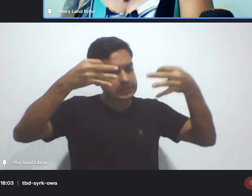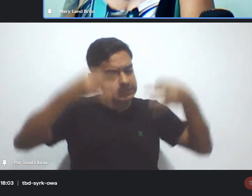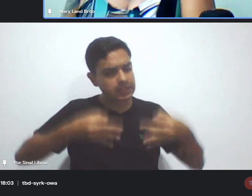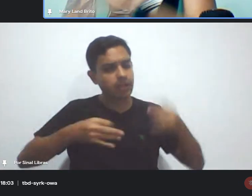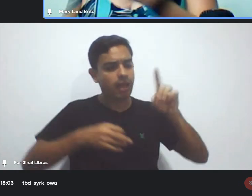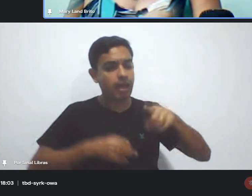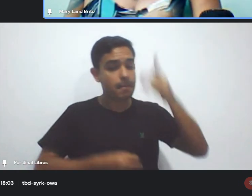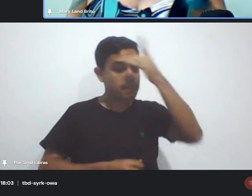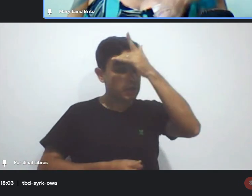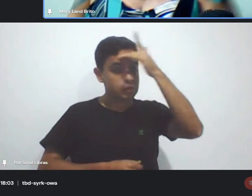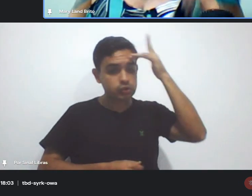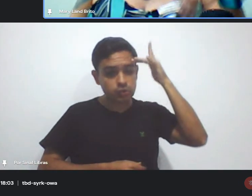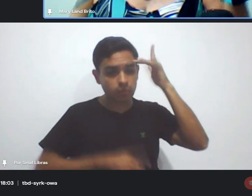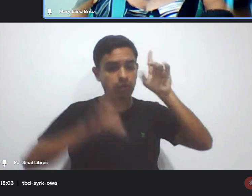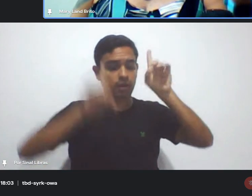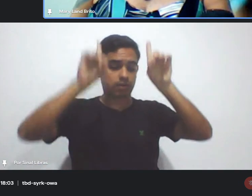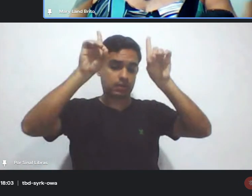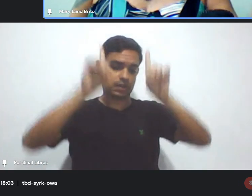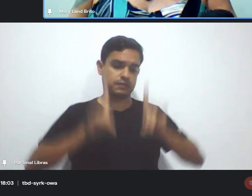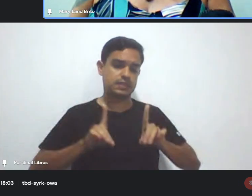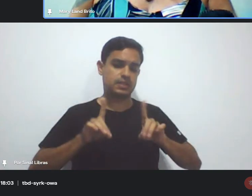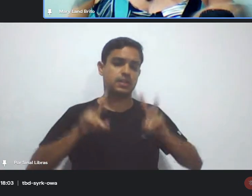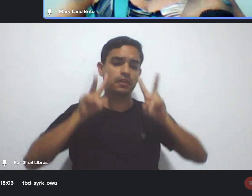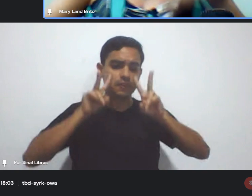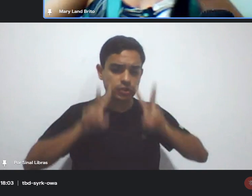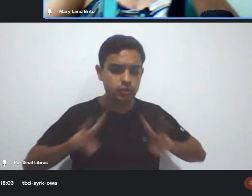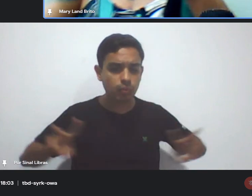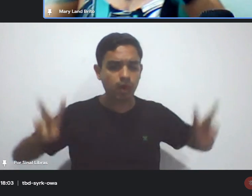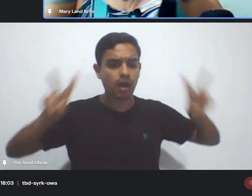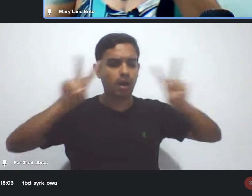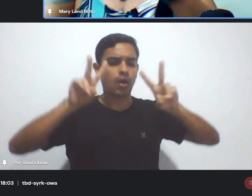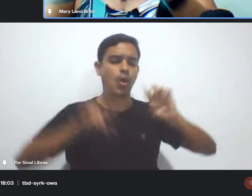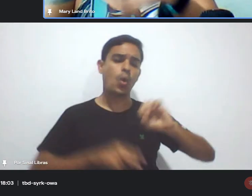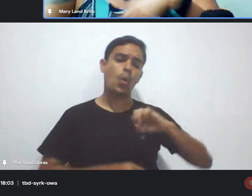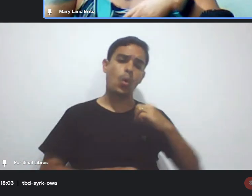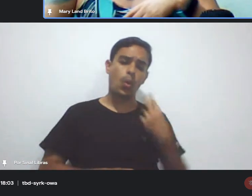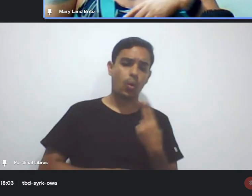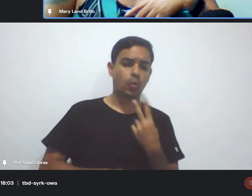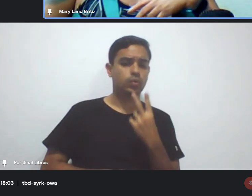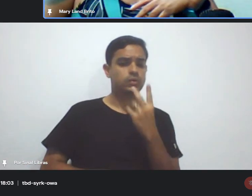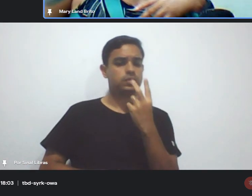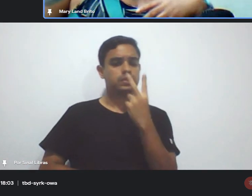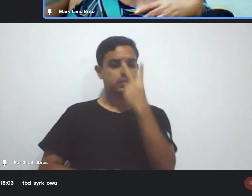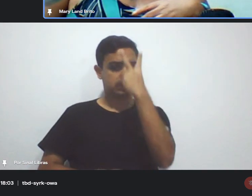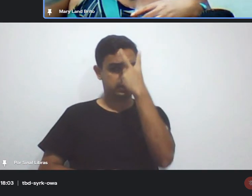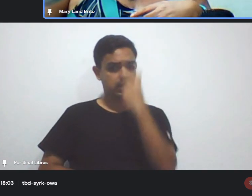deficiência. E aí, pessoa com deficiência visual ou cego. Pessoa com deficiência